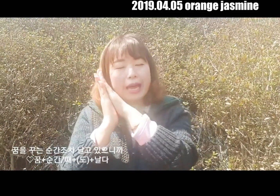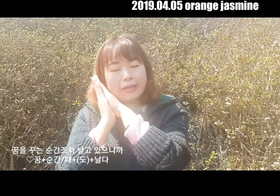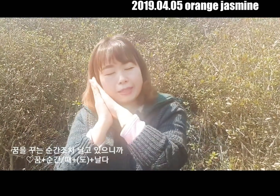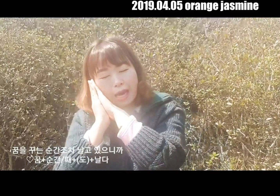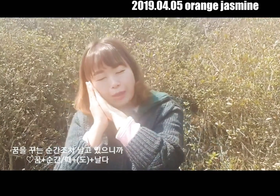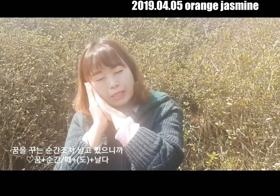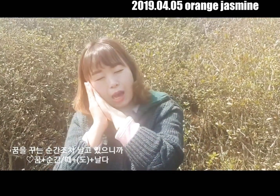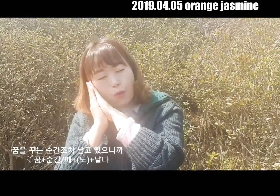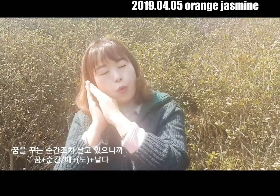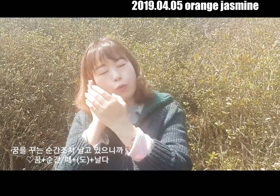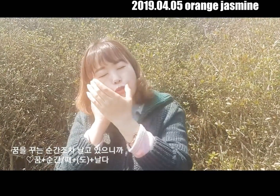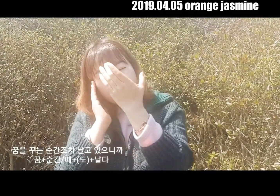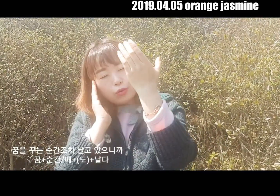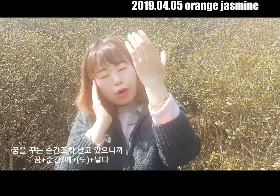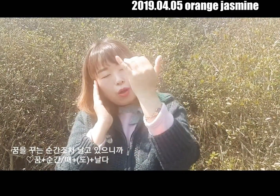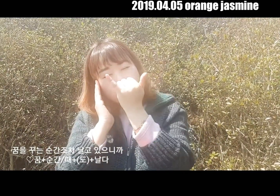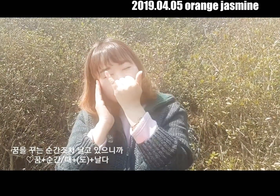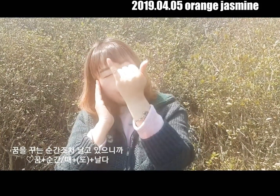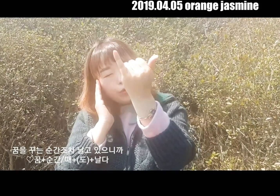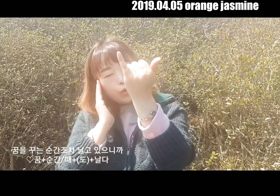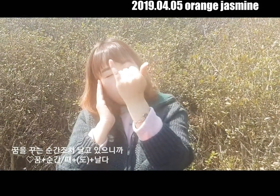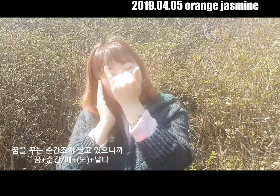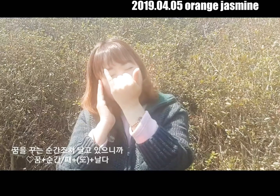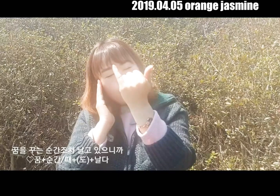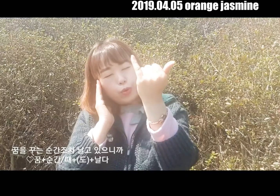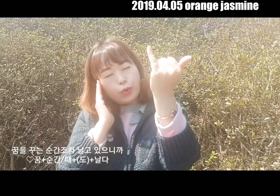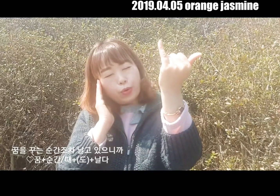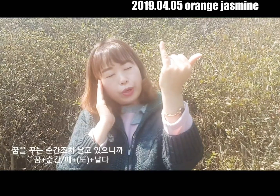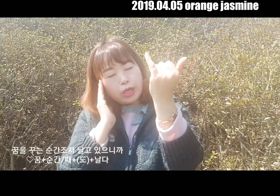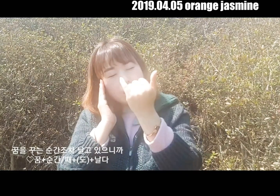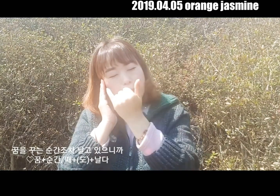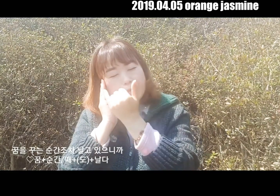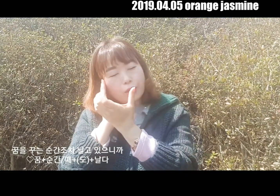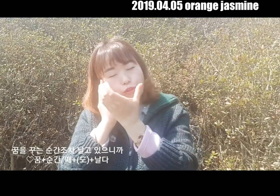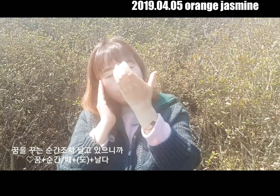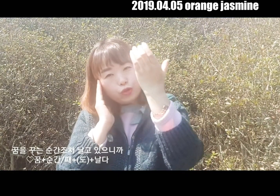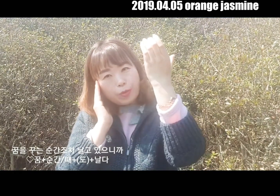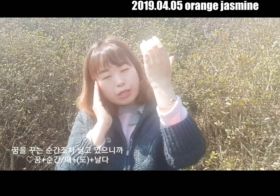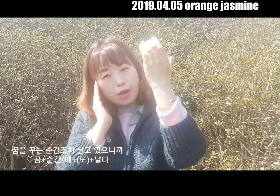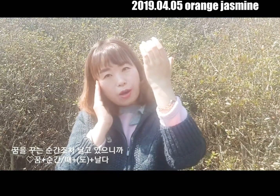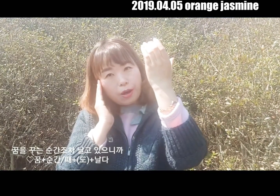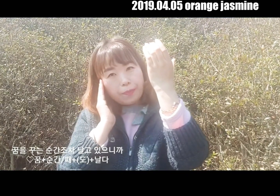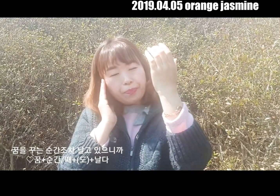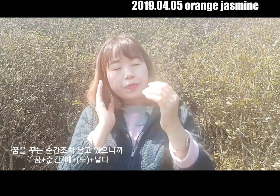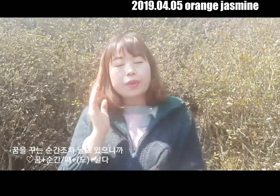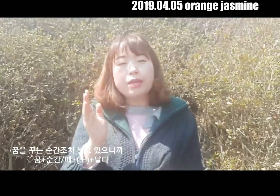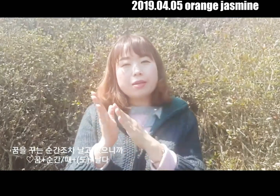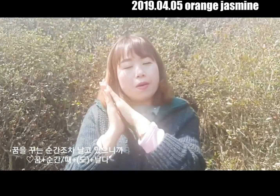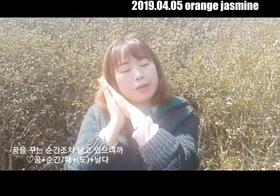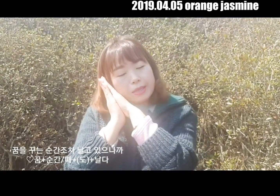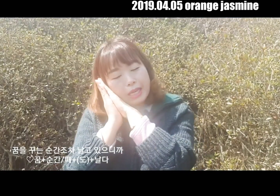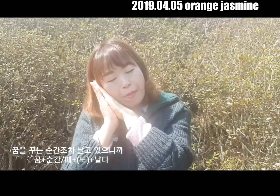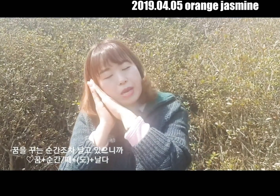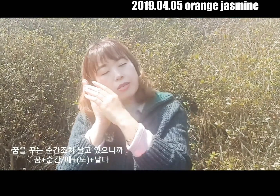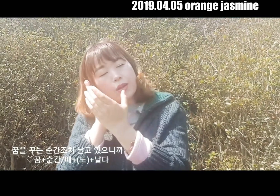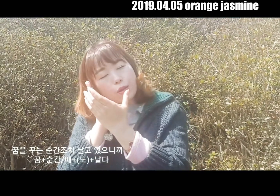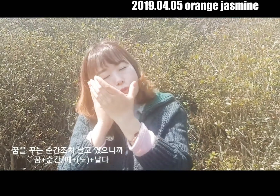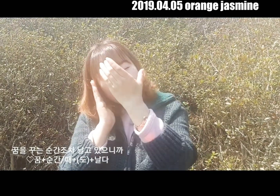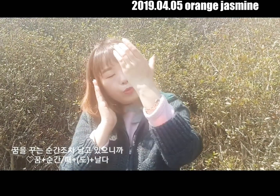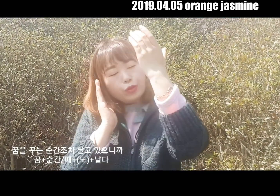어두워져서 나는 잠을 자고 꿈을 꿈을 이렇게 자면서 꿈을 꾸면서, 그래서 자면서